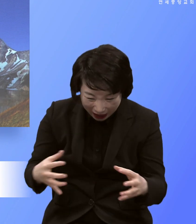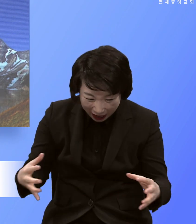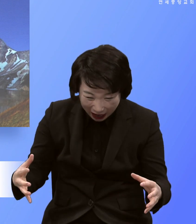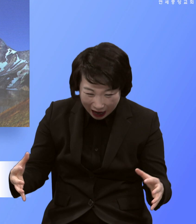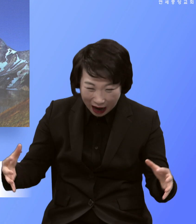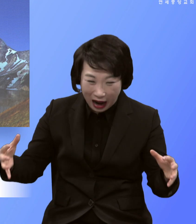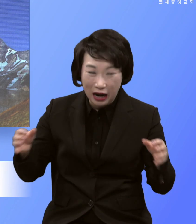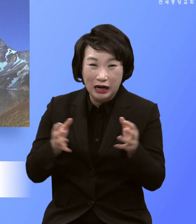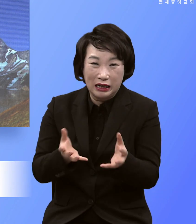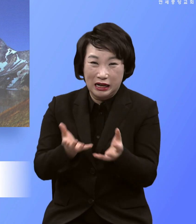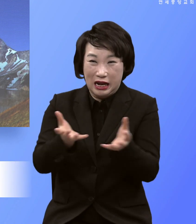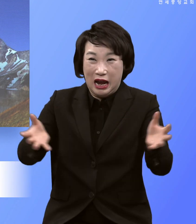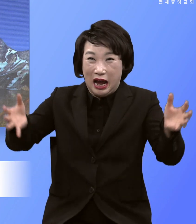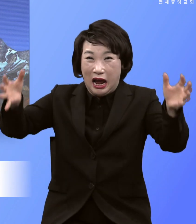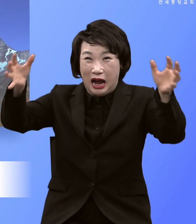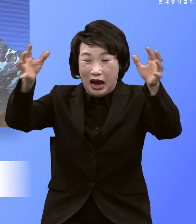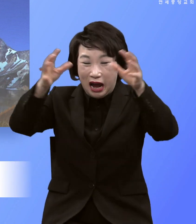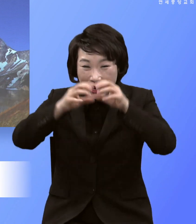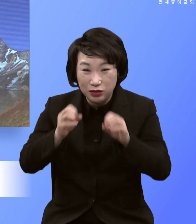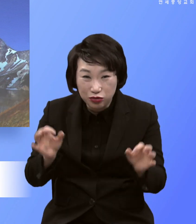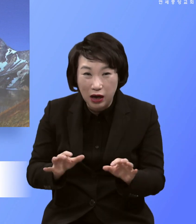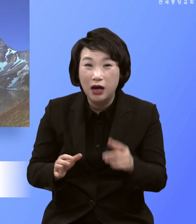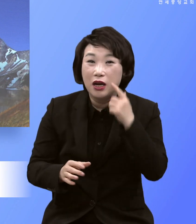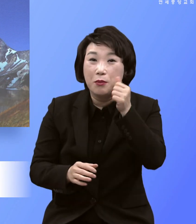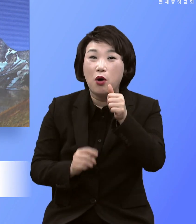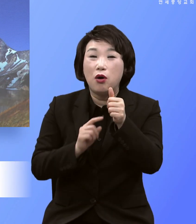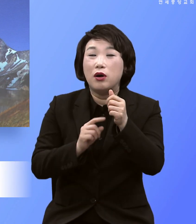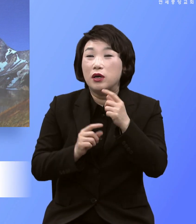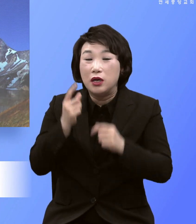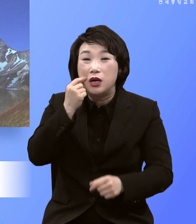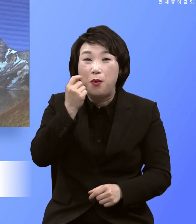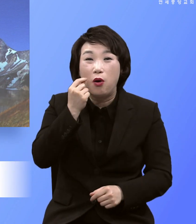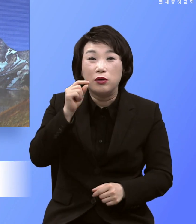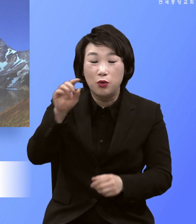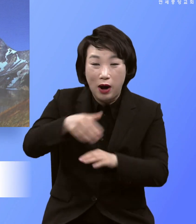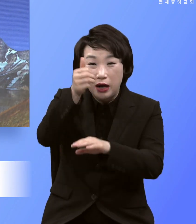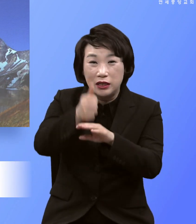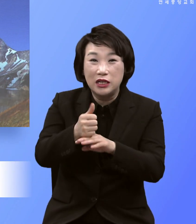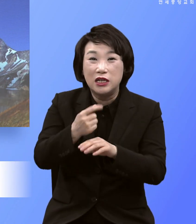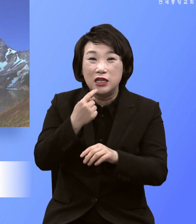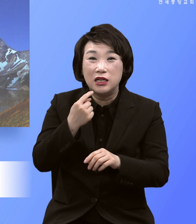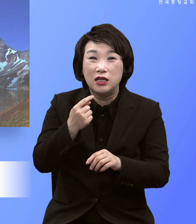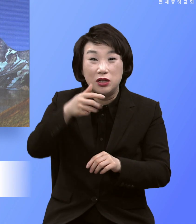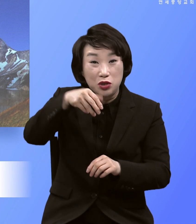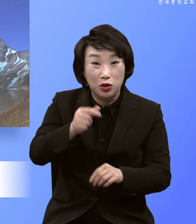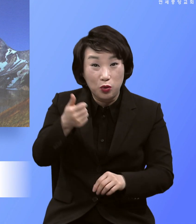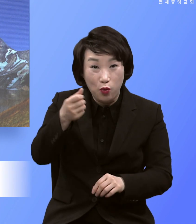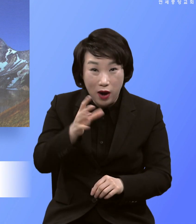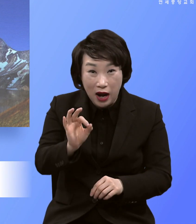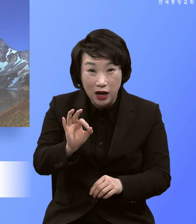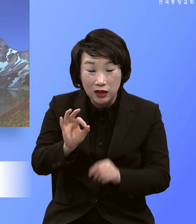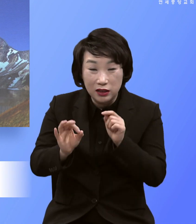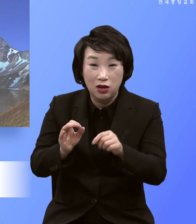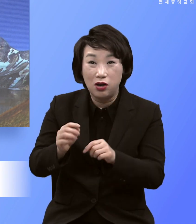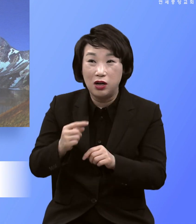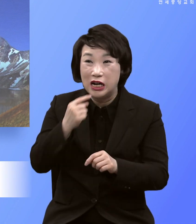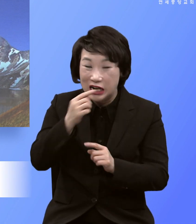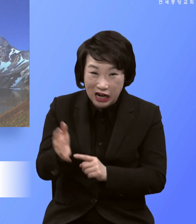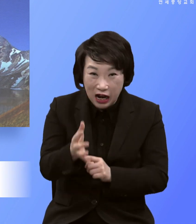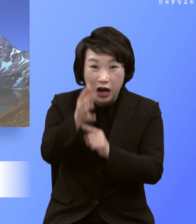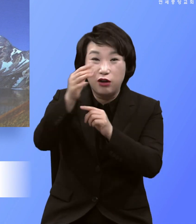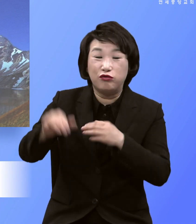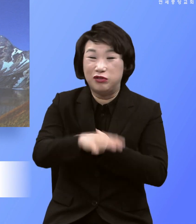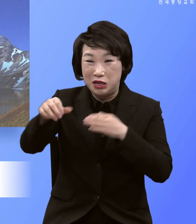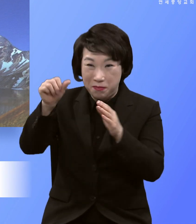우리는 패배했습니다. 졌습니다. 하는 순간 그들이